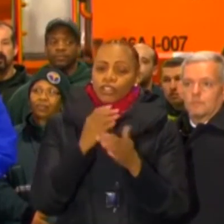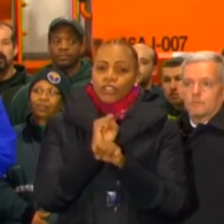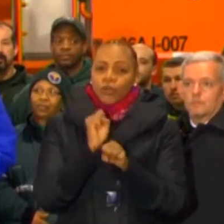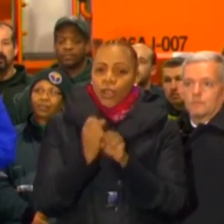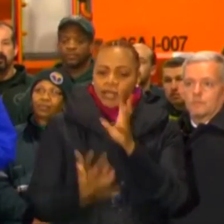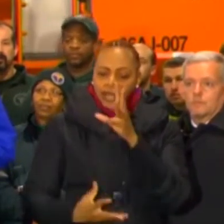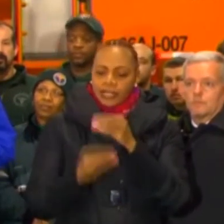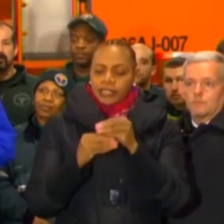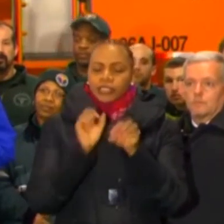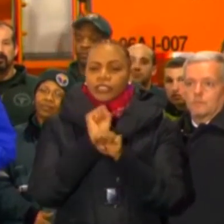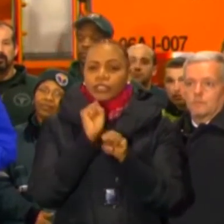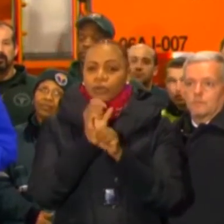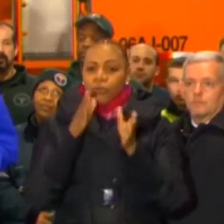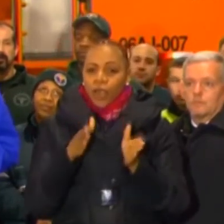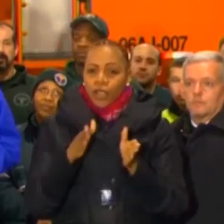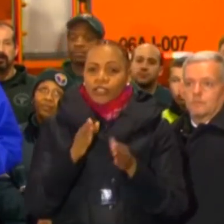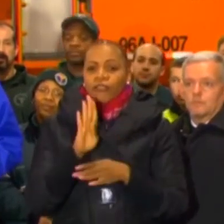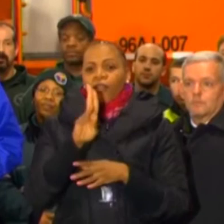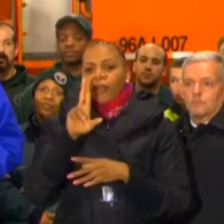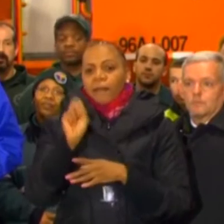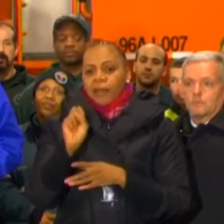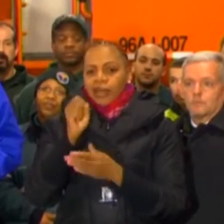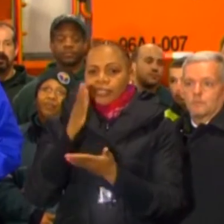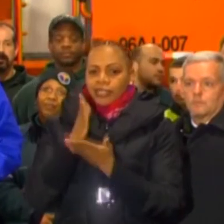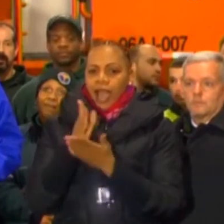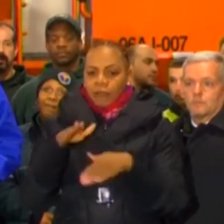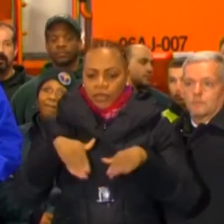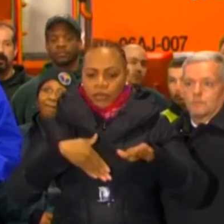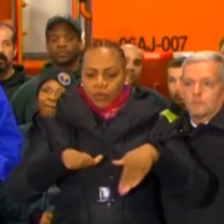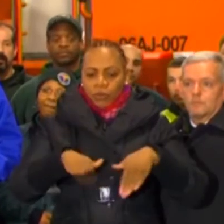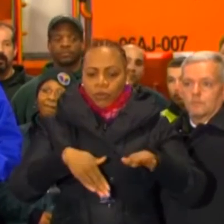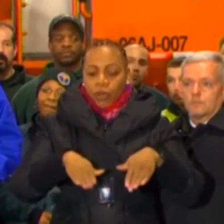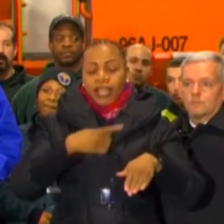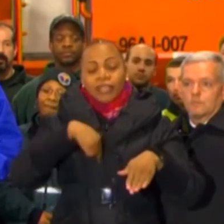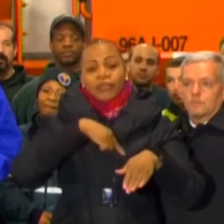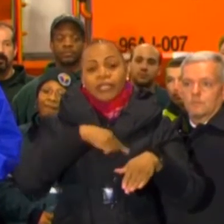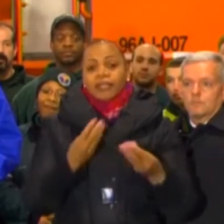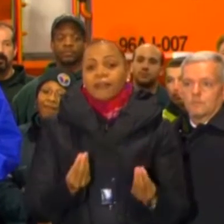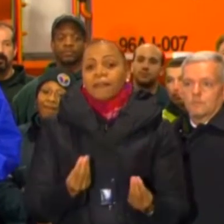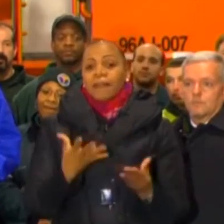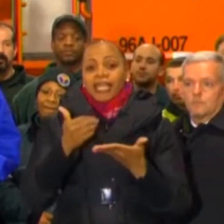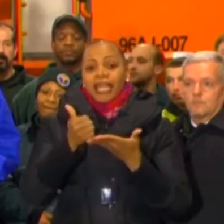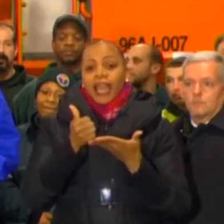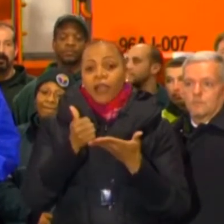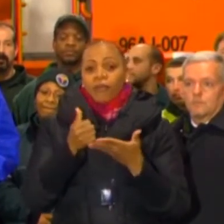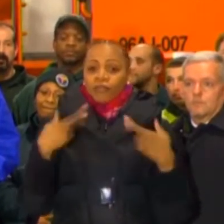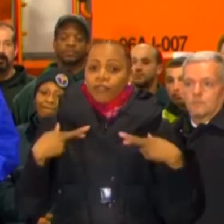những người vô gia cư đang phải sống trong cảnh giá rét. Tôi cũng đề nghị mọi người không ra khỏi nhà khi nhiệt độ hạ xuống mức âm 18